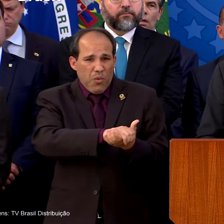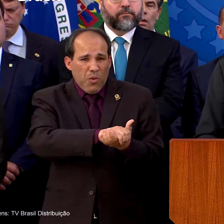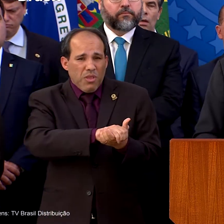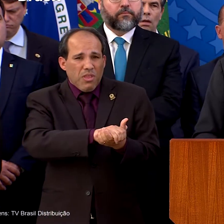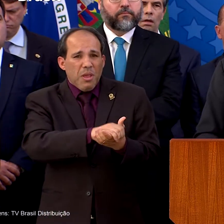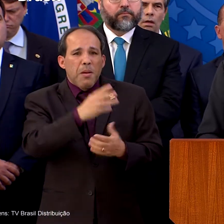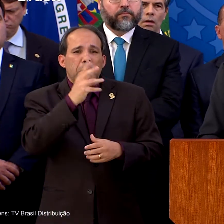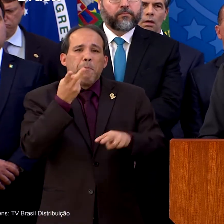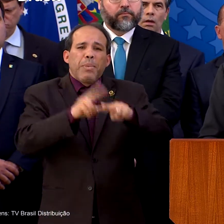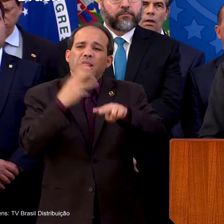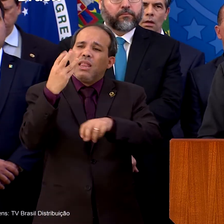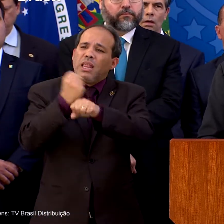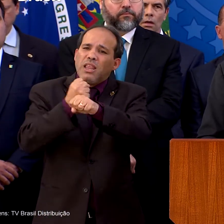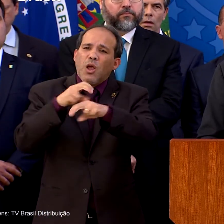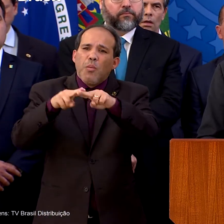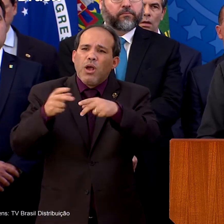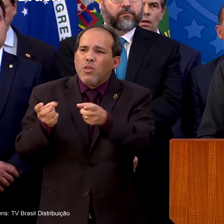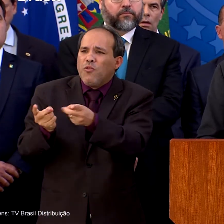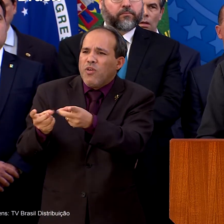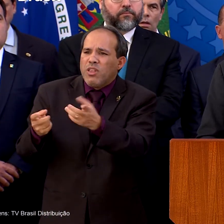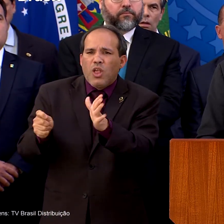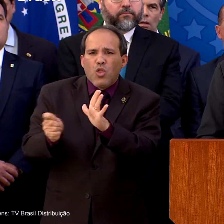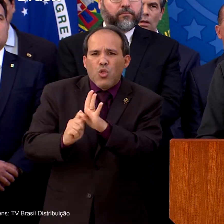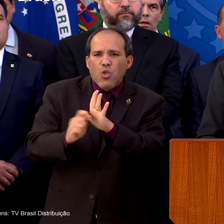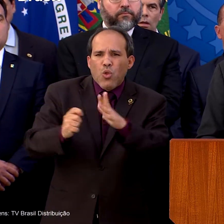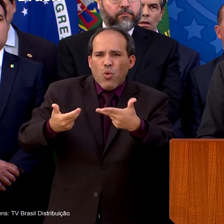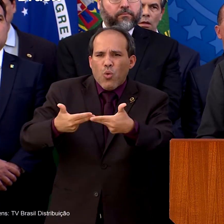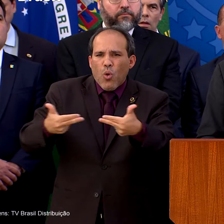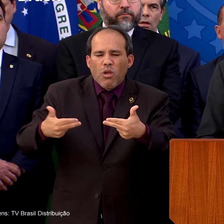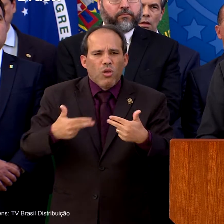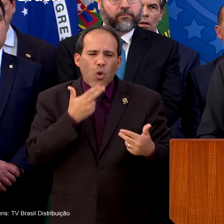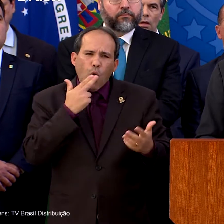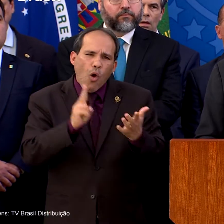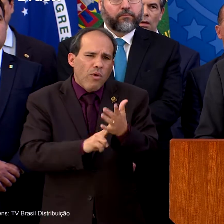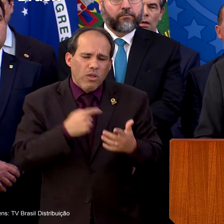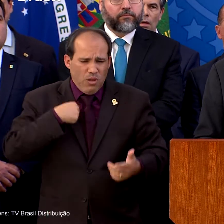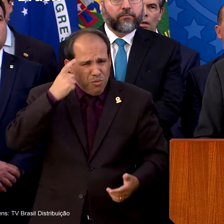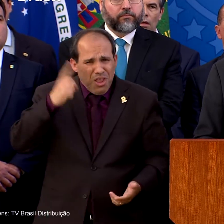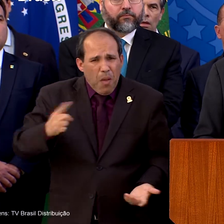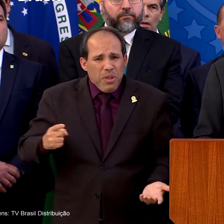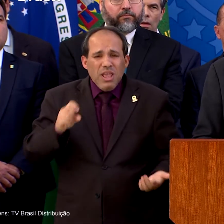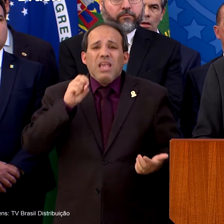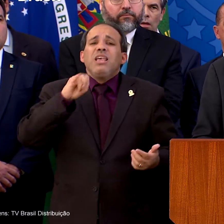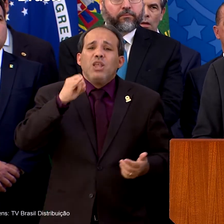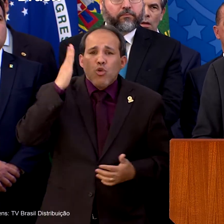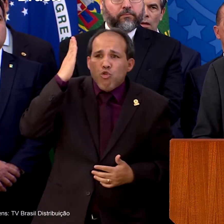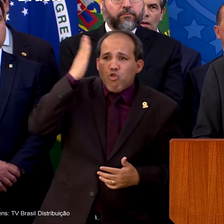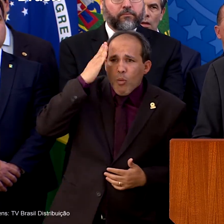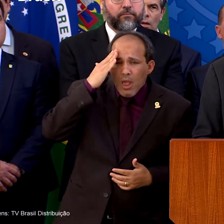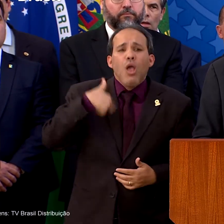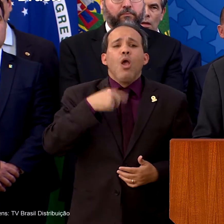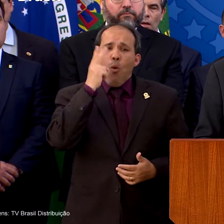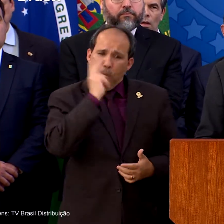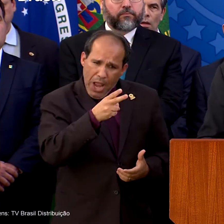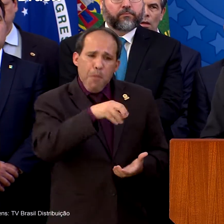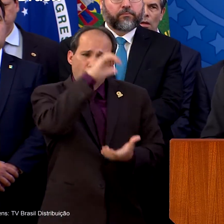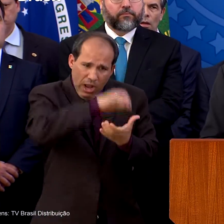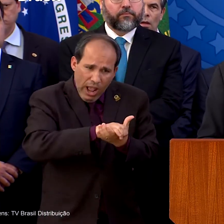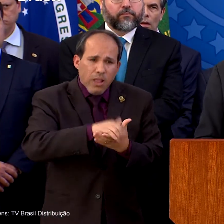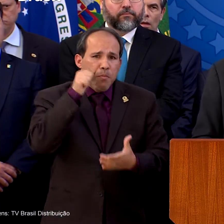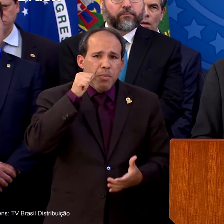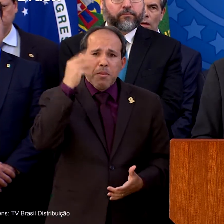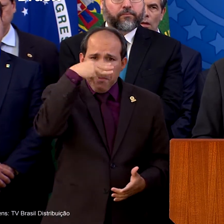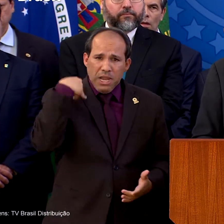por tráfico de drogas eu confesso que não sabia e se eu soubesse teria casado com a senhora michele